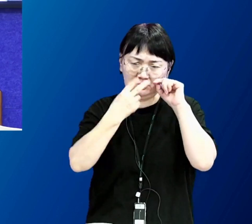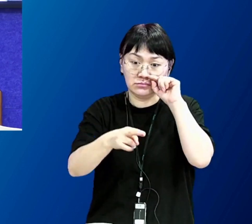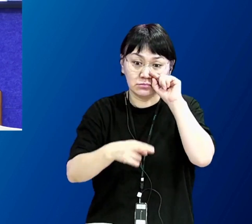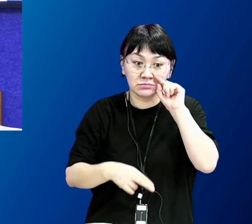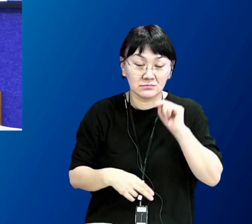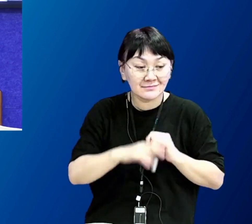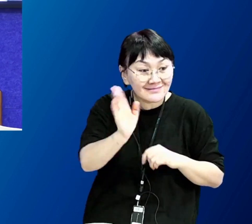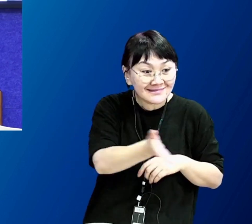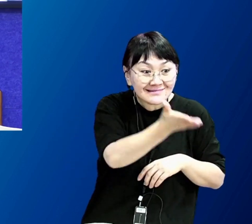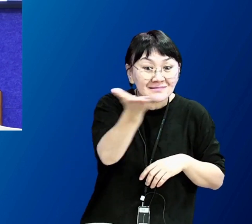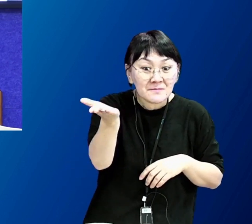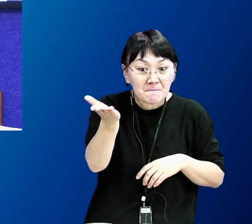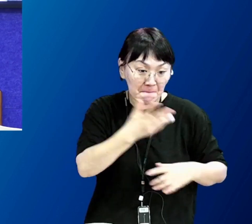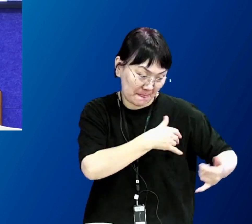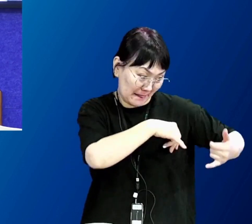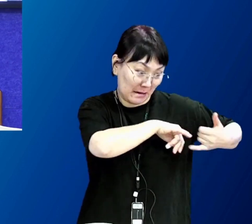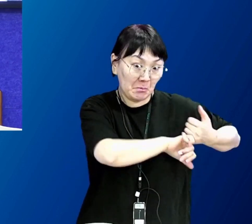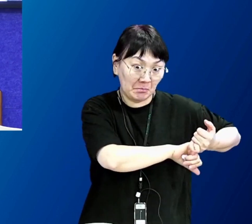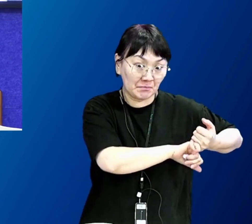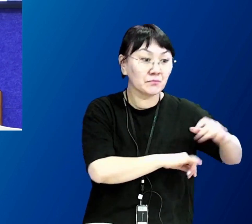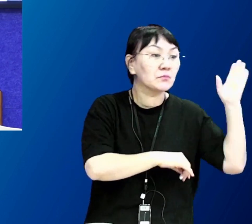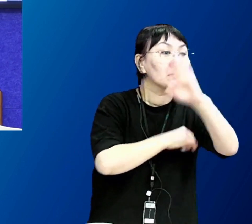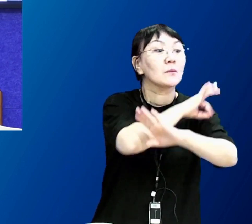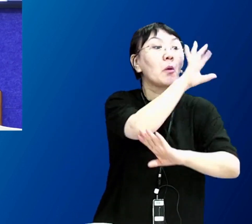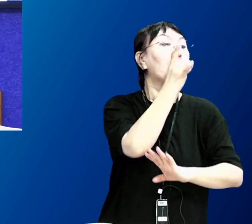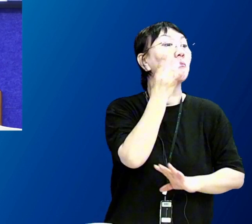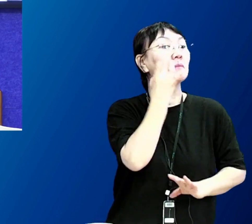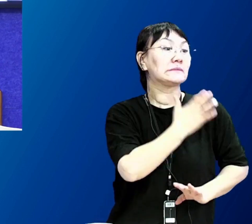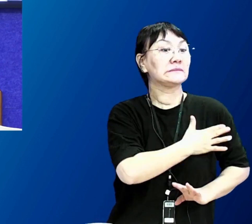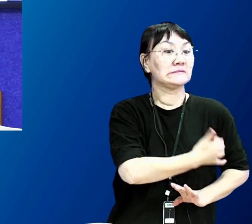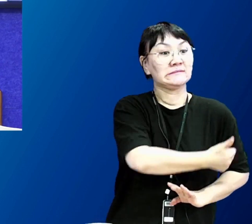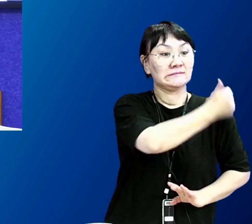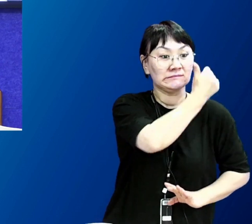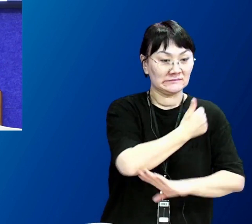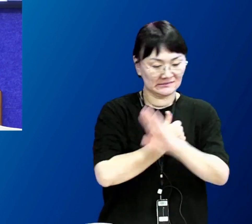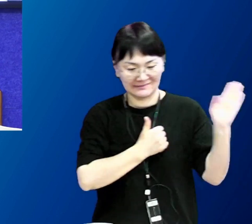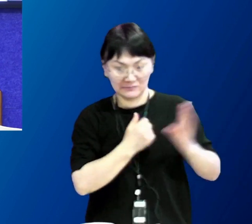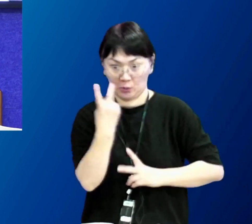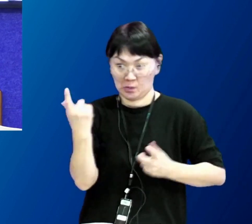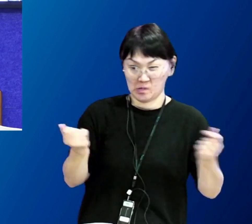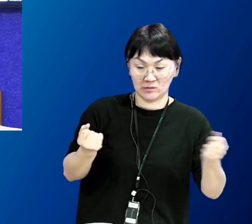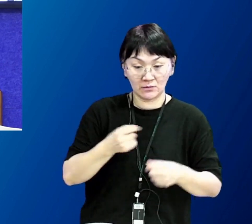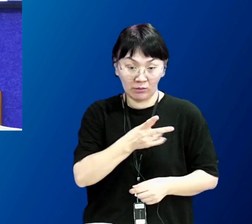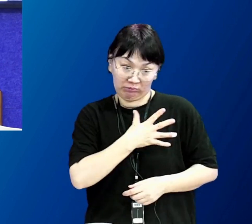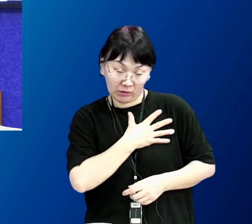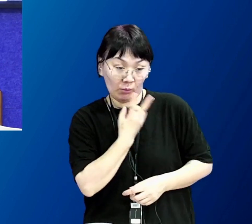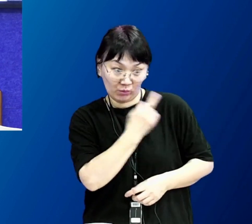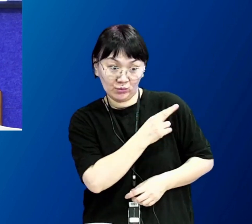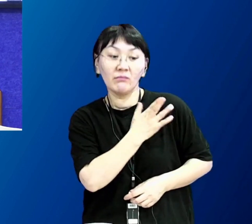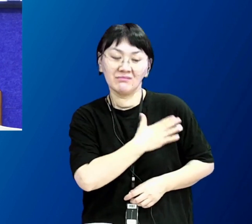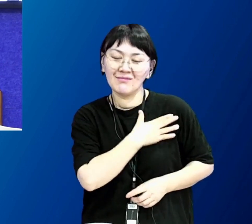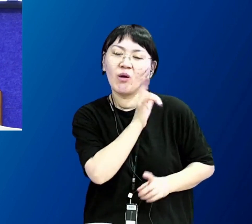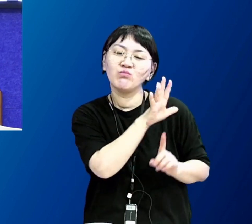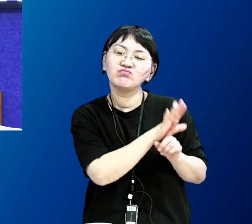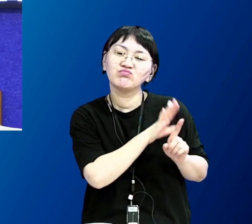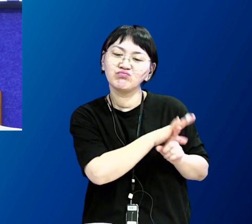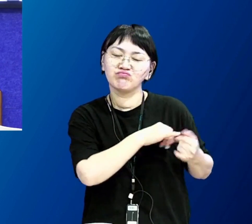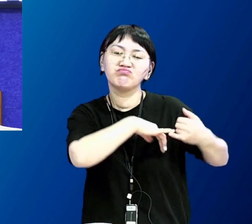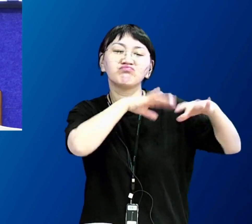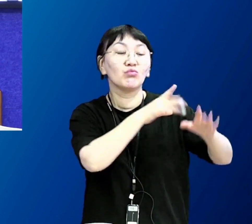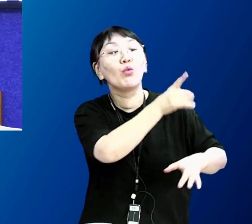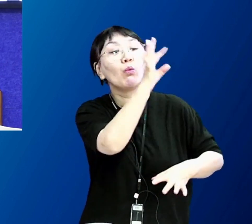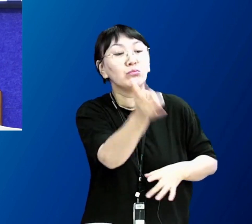Та бүхэн эхнэр чинь өөр хүнийг хайрлаа яваад байвал уур нь хөрхөө үзэн ядах сэтгэл төрхөө. Эсвэл хайр хүрээл ахлаа.